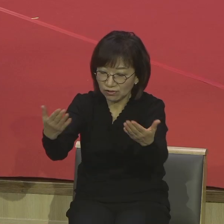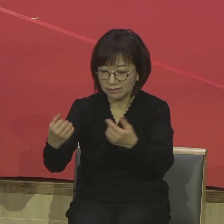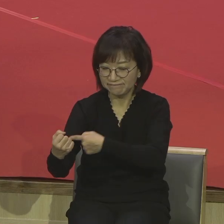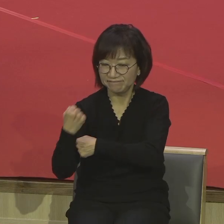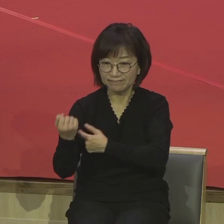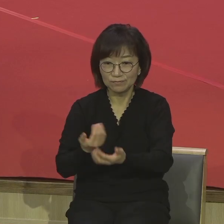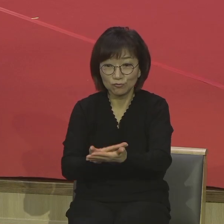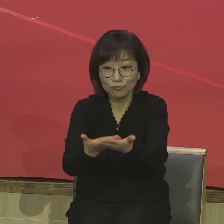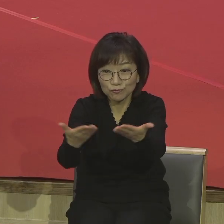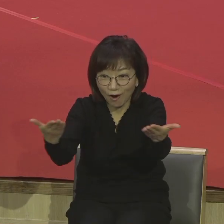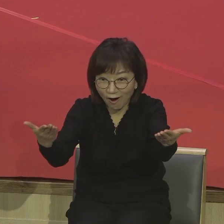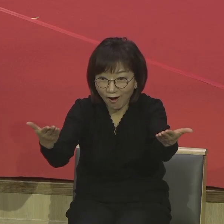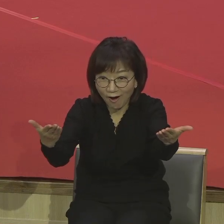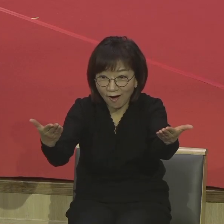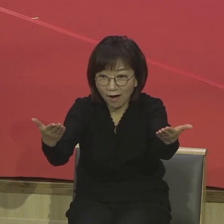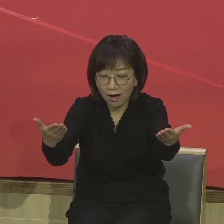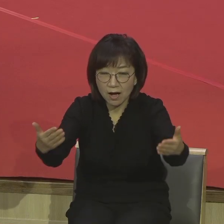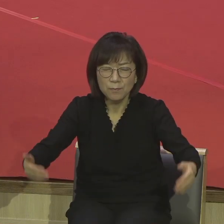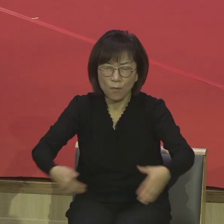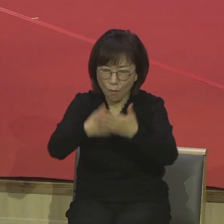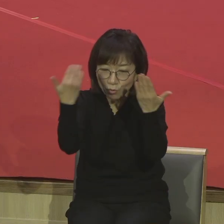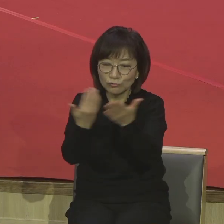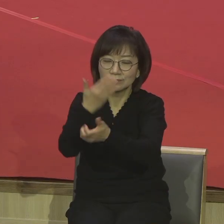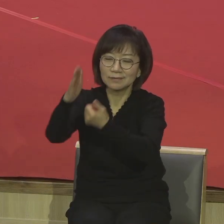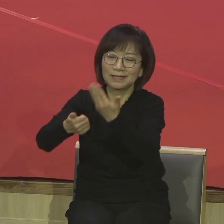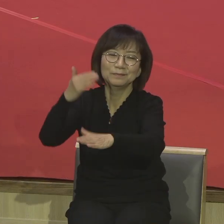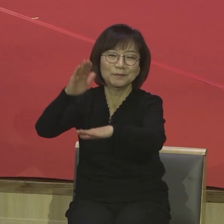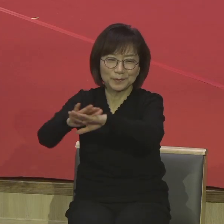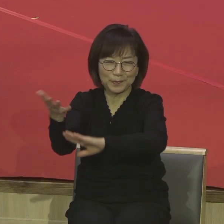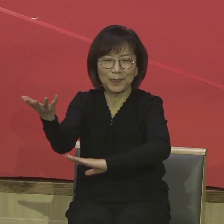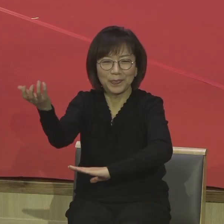하시고 하나님이 다 주시는 것이다.